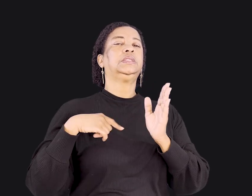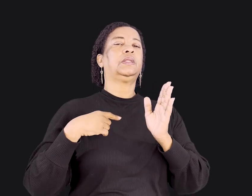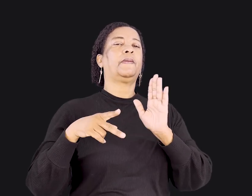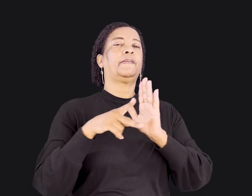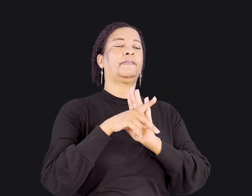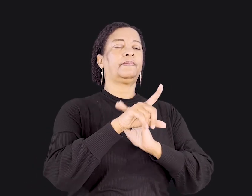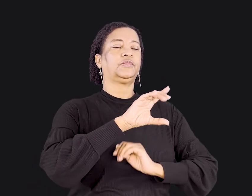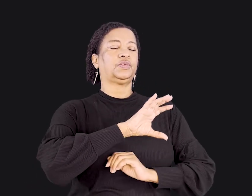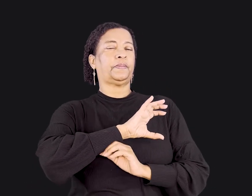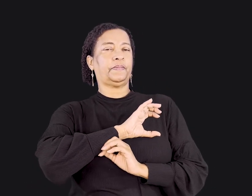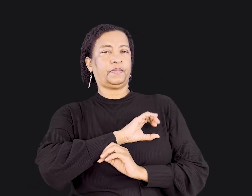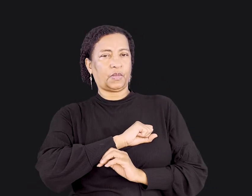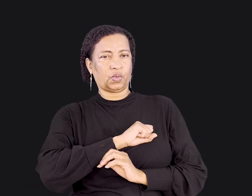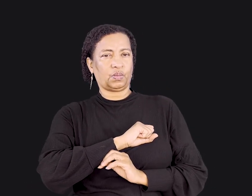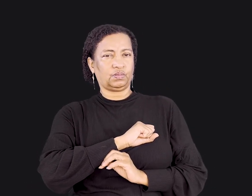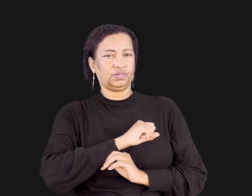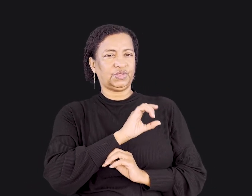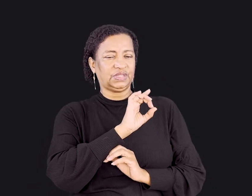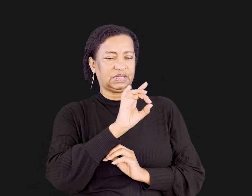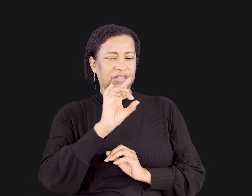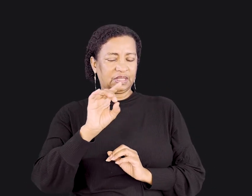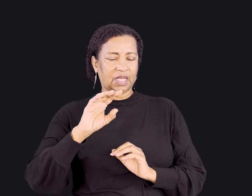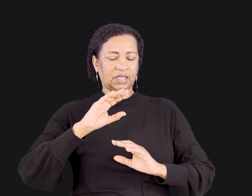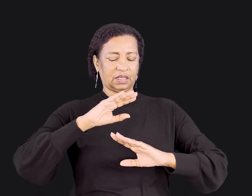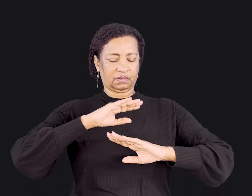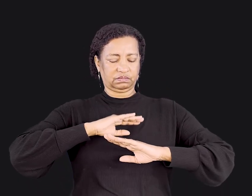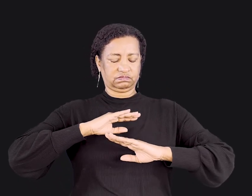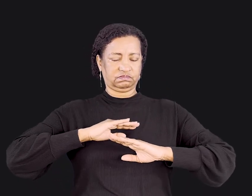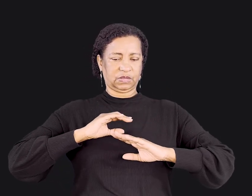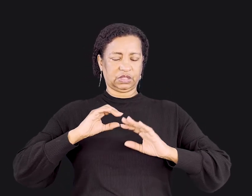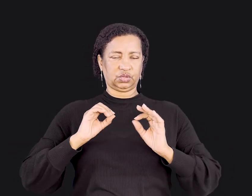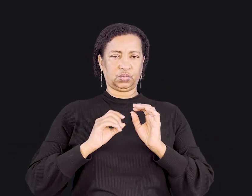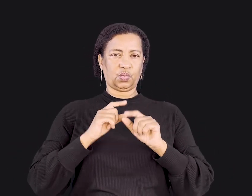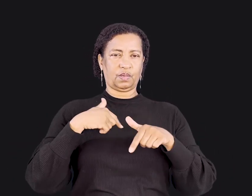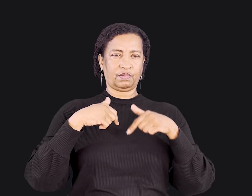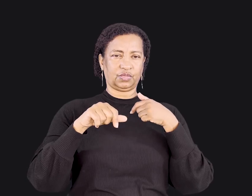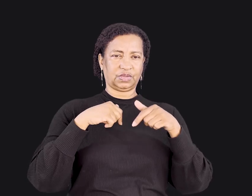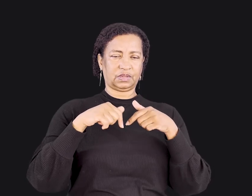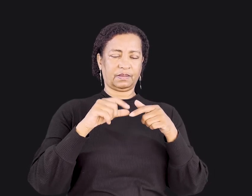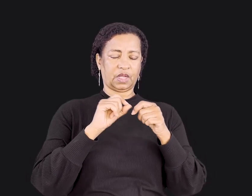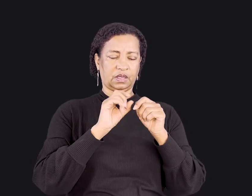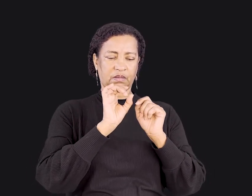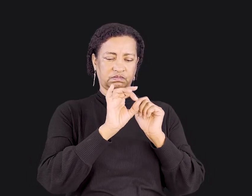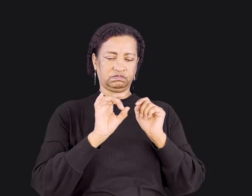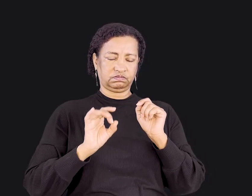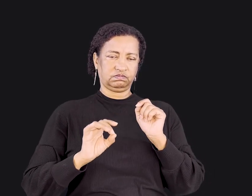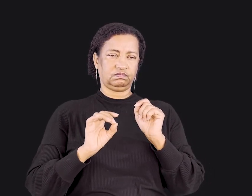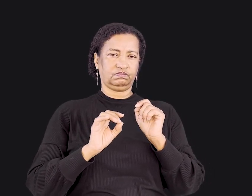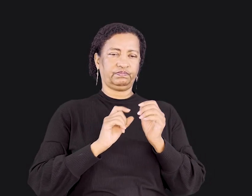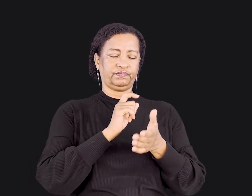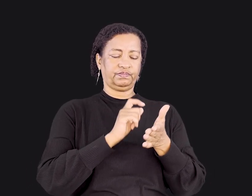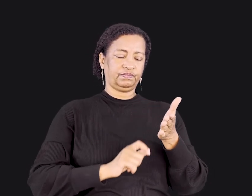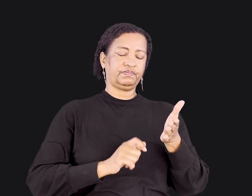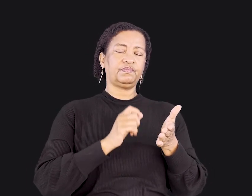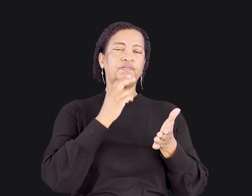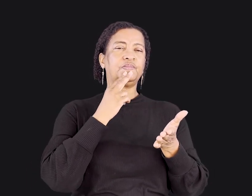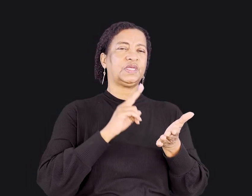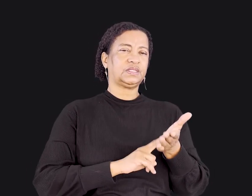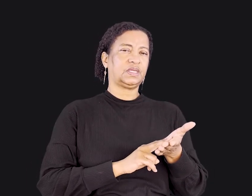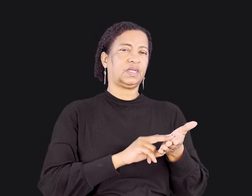amor, na medida em que cada parte realiza a sua função. Nesta carta de apenas 6 capítulos, Paulo